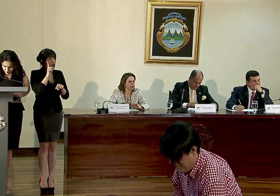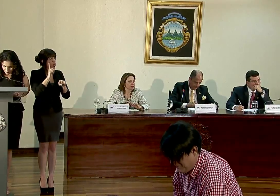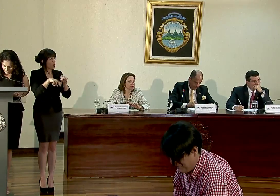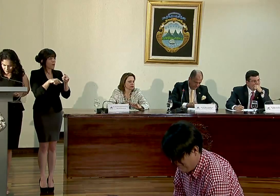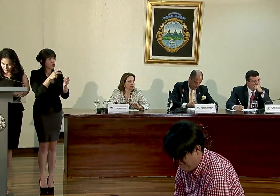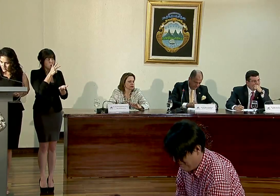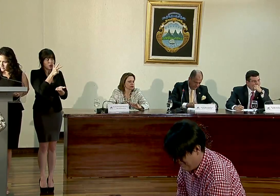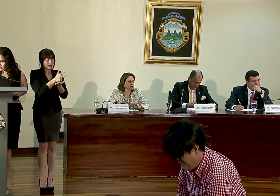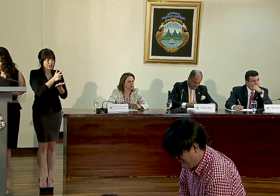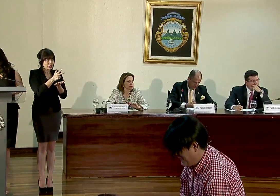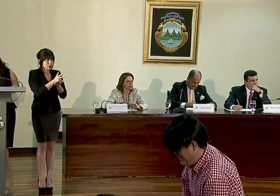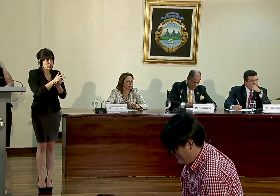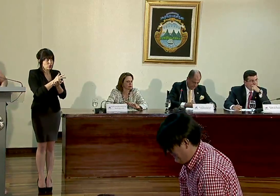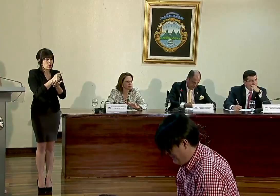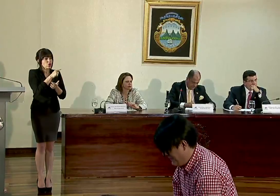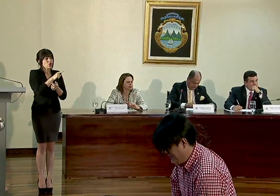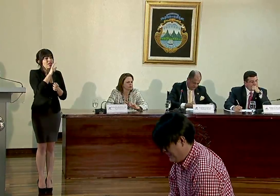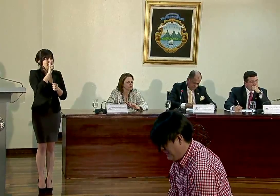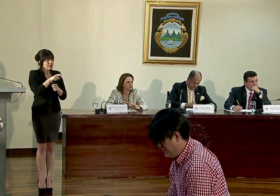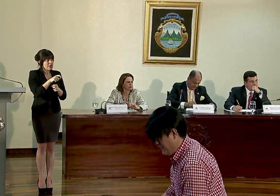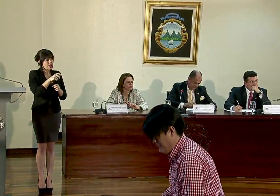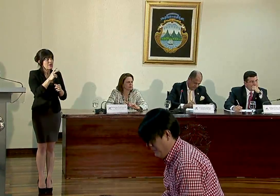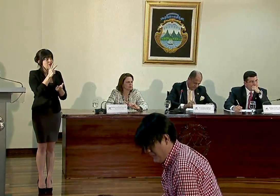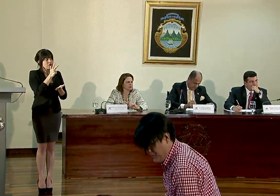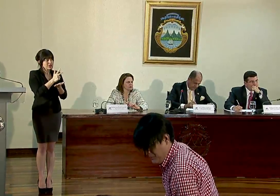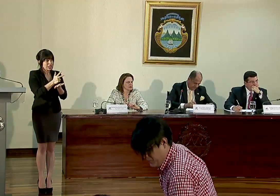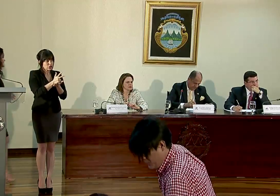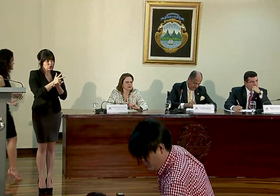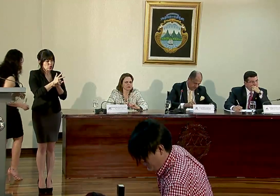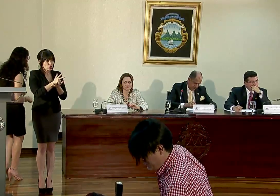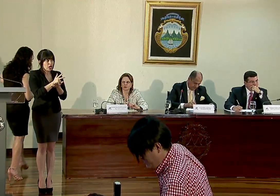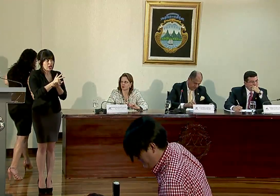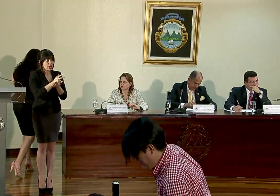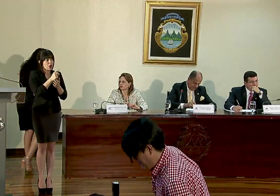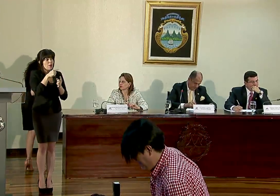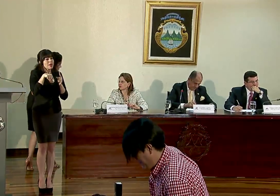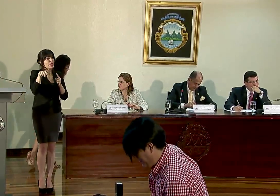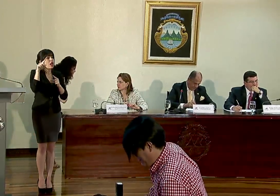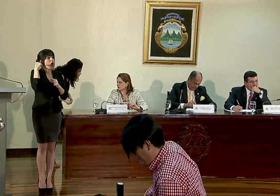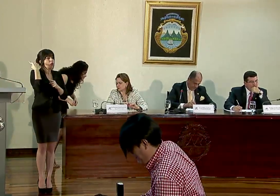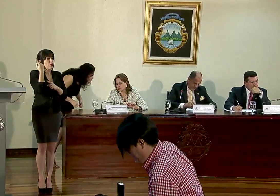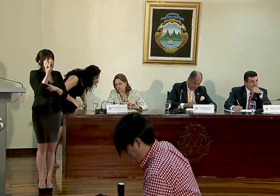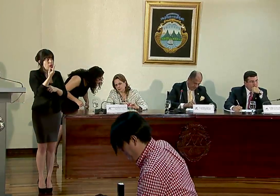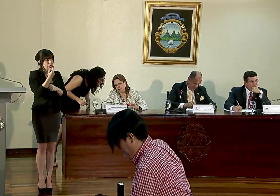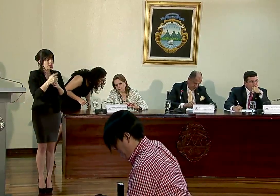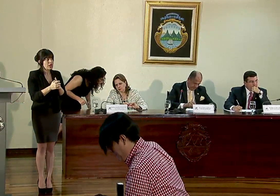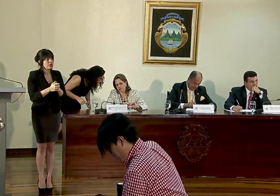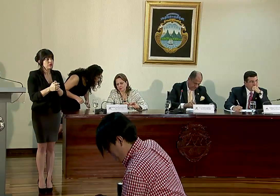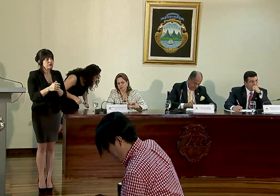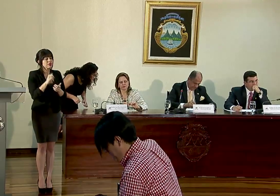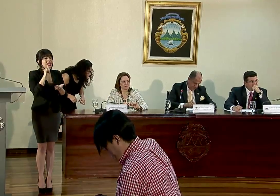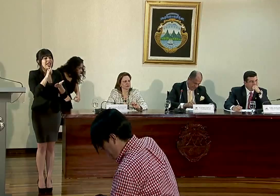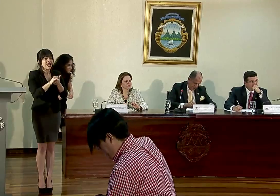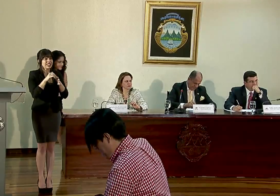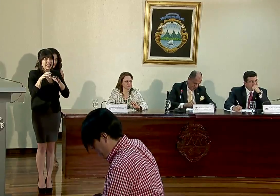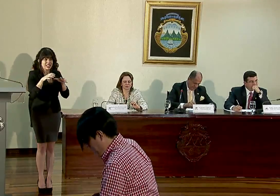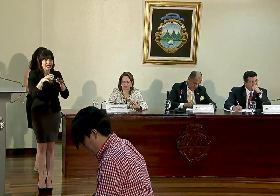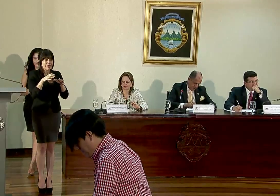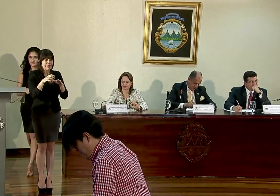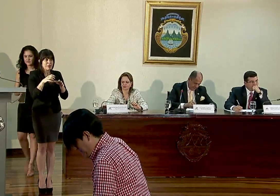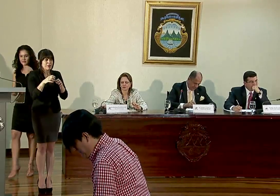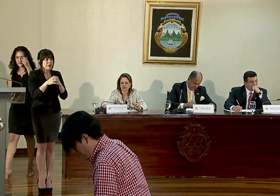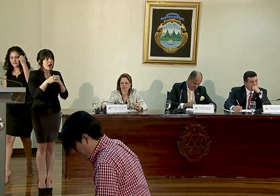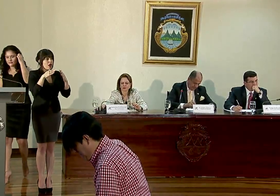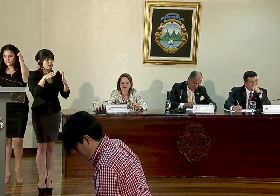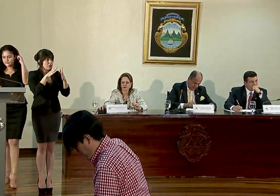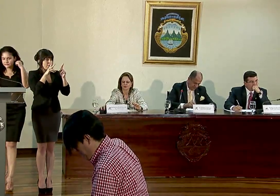pudo estacionar donde a él le corresponde estacionar. Lo mandaron a dar toda la vuelta. Esta es la dinámica que viven y